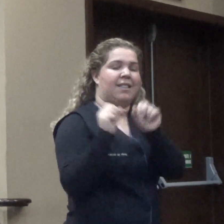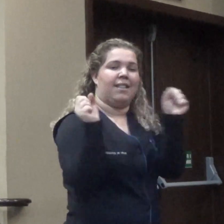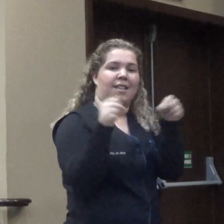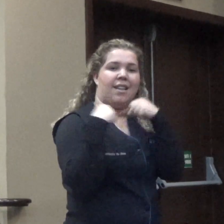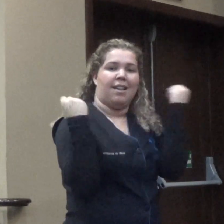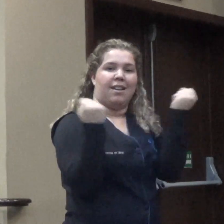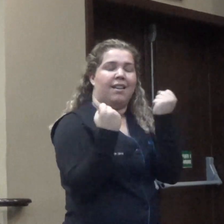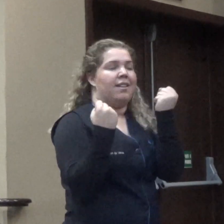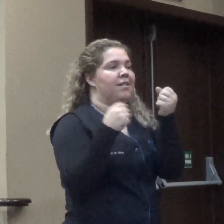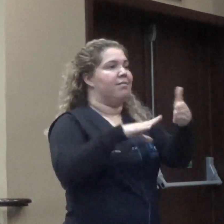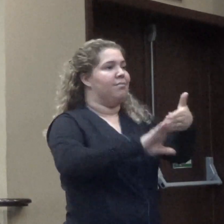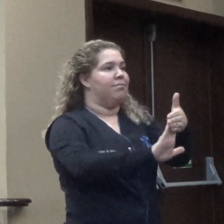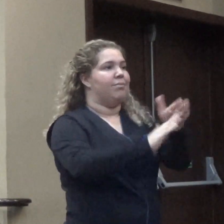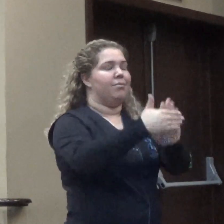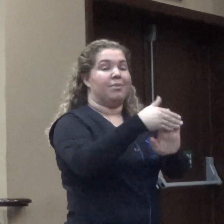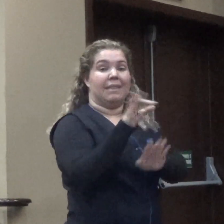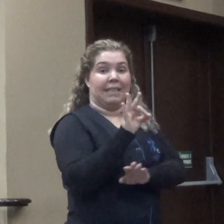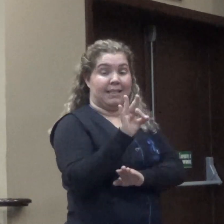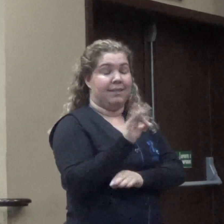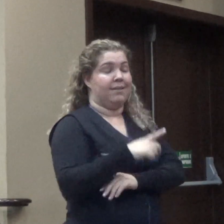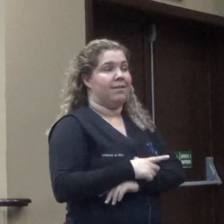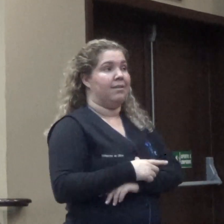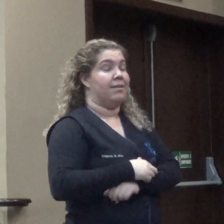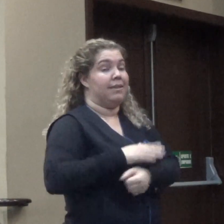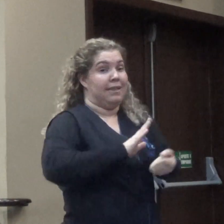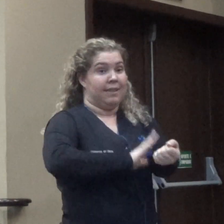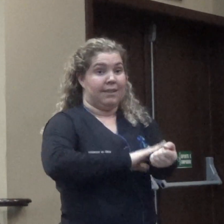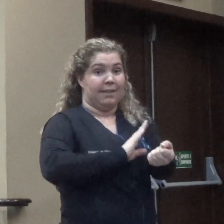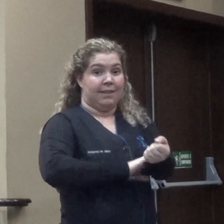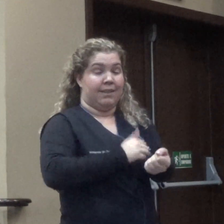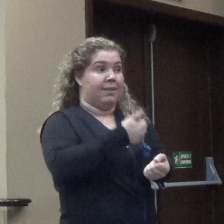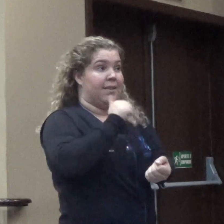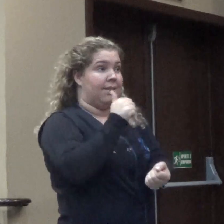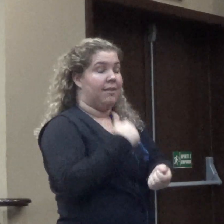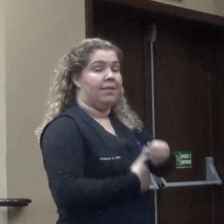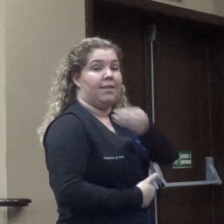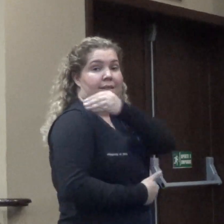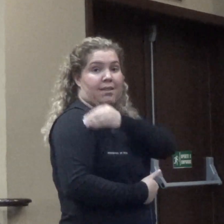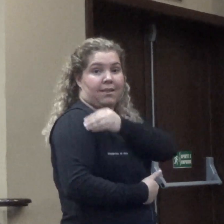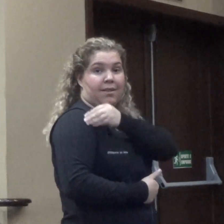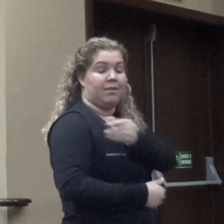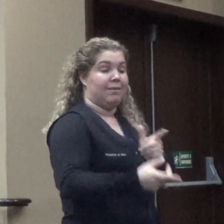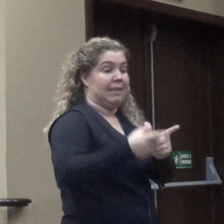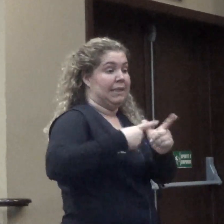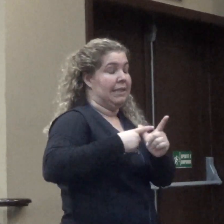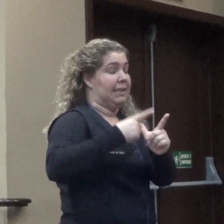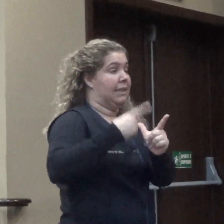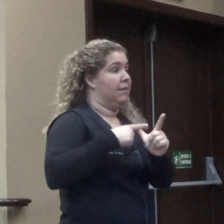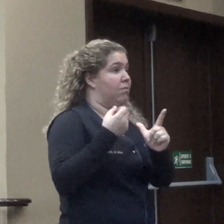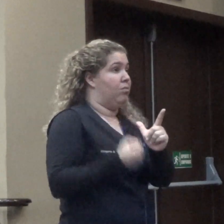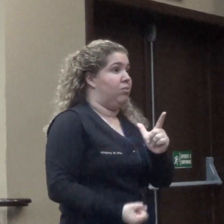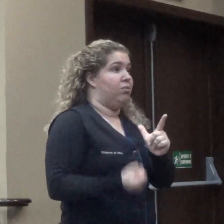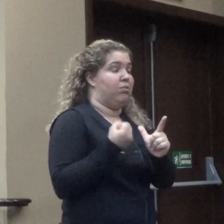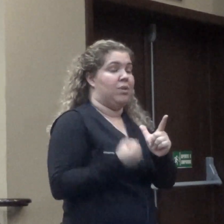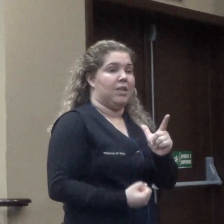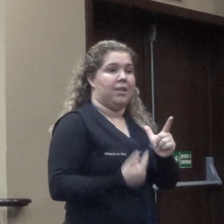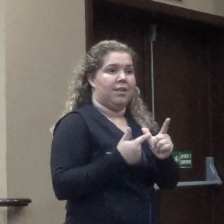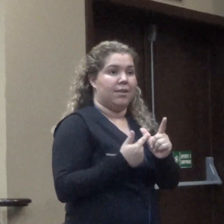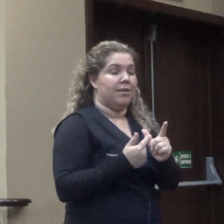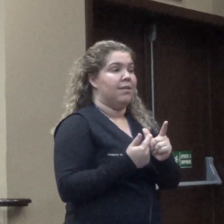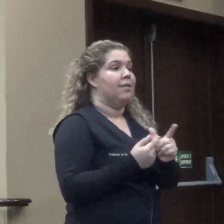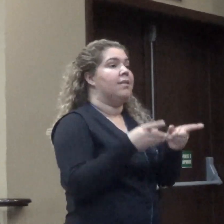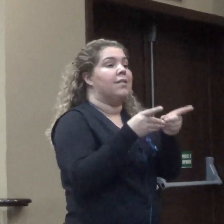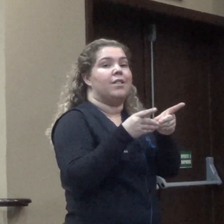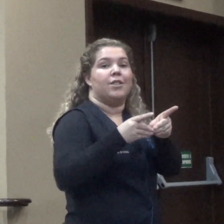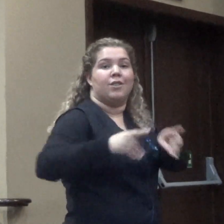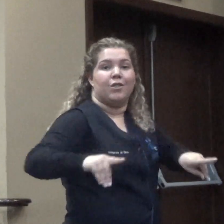tinham problemas com álcool, situação financeira péssima, dívidas impagáveis, eram divorciados